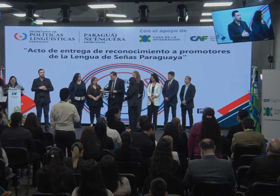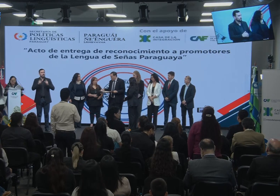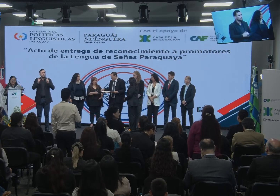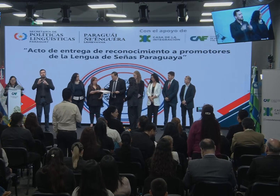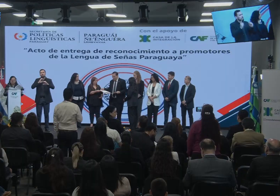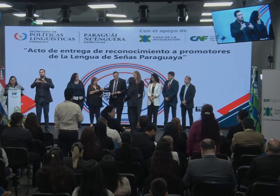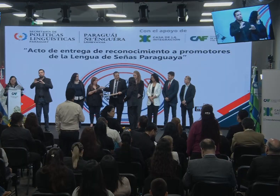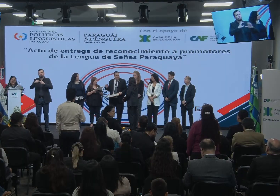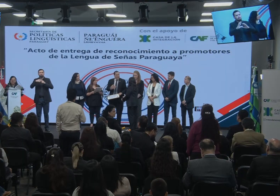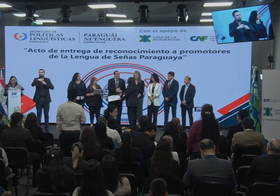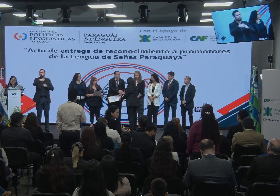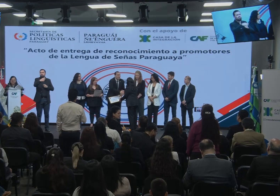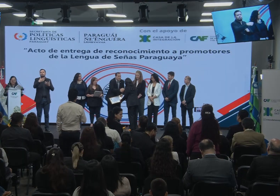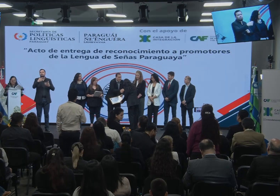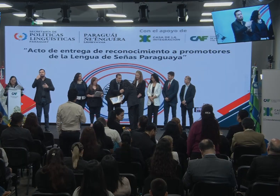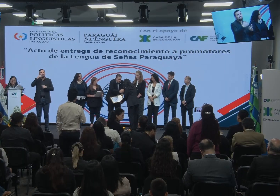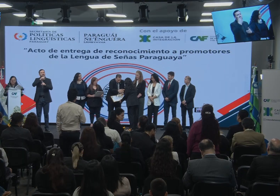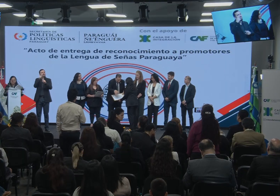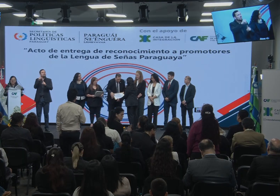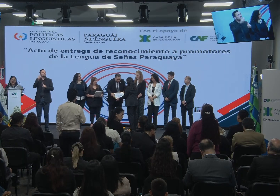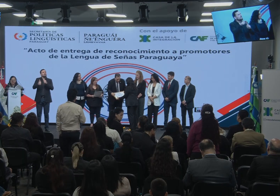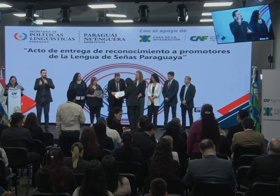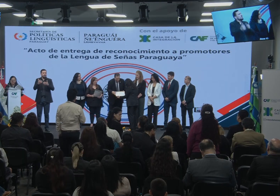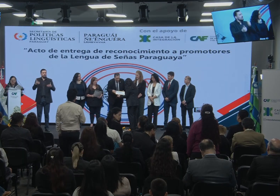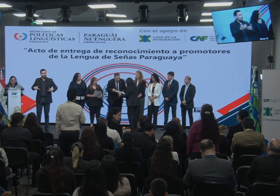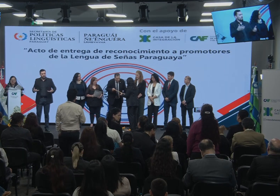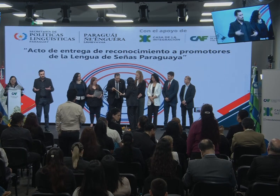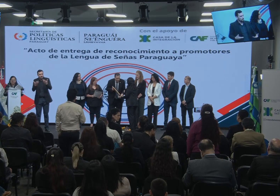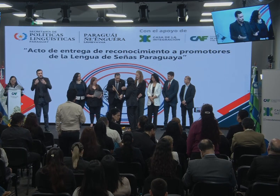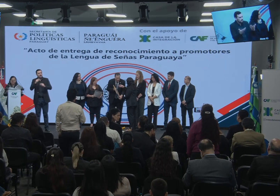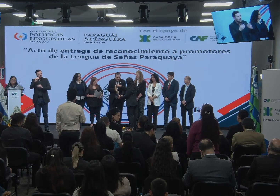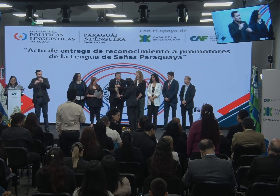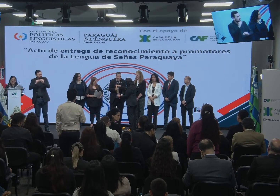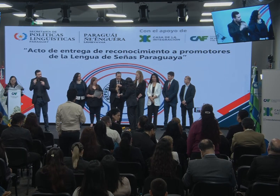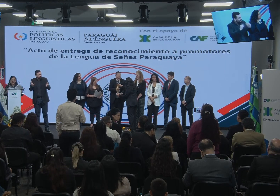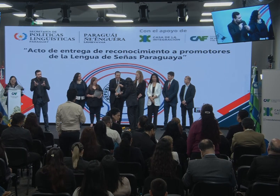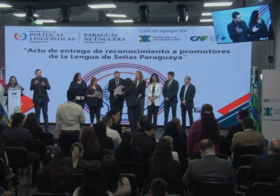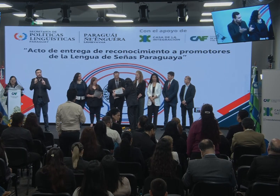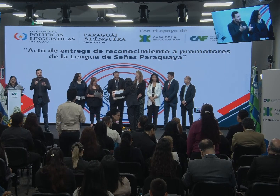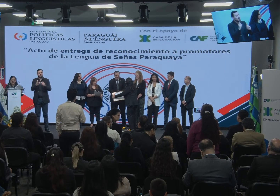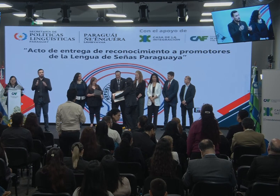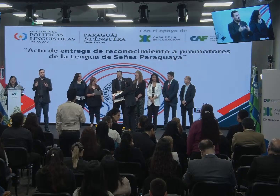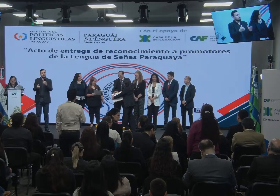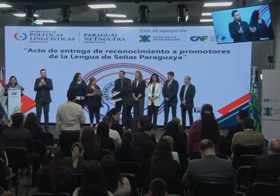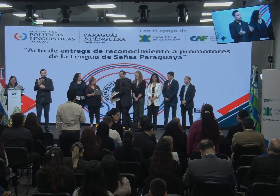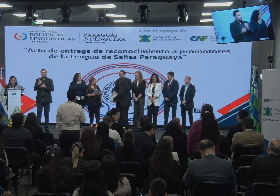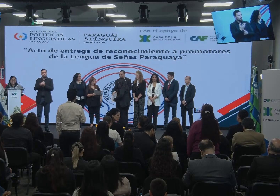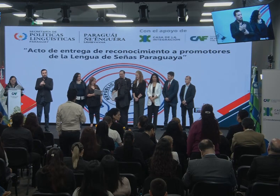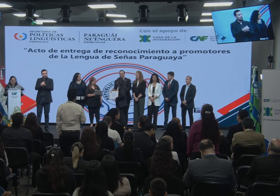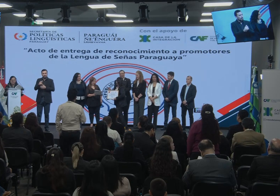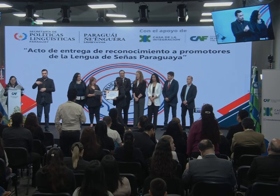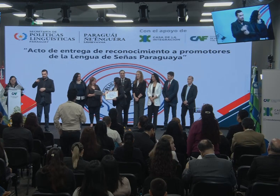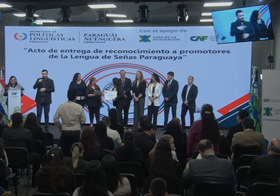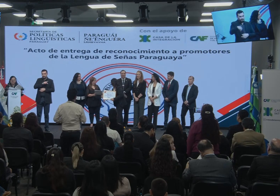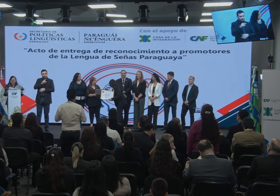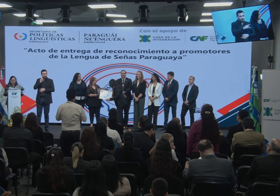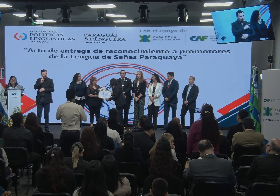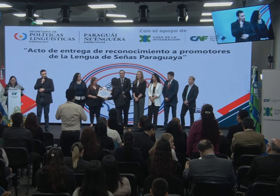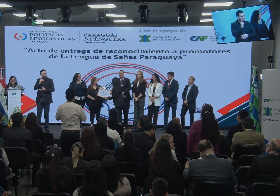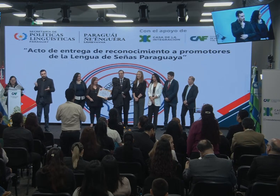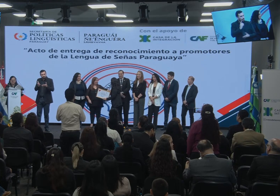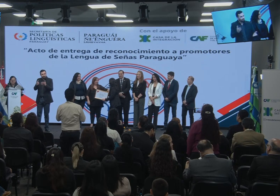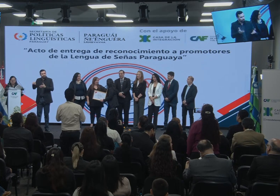comunitaria, con el objetivo de motivar, capacitar y abrir oportunidades a las personas sordas, fomentando